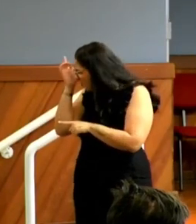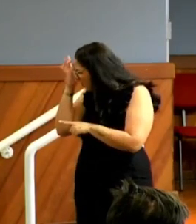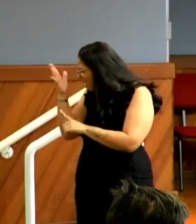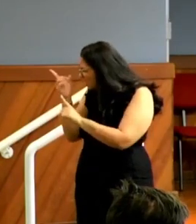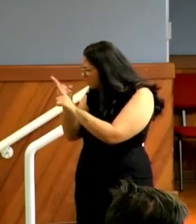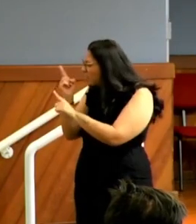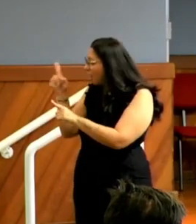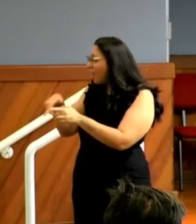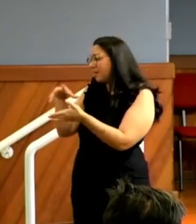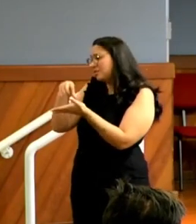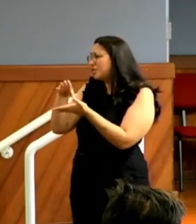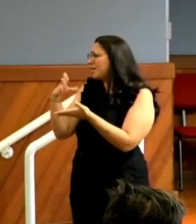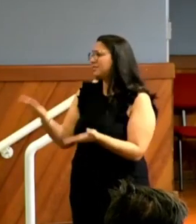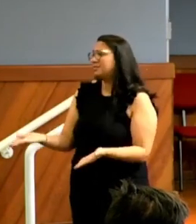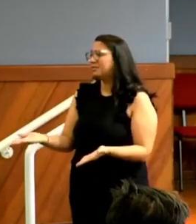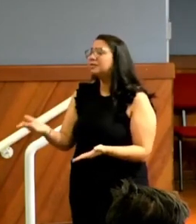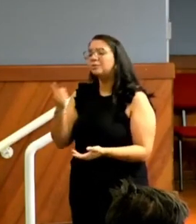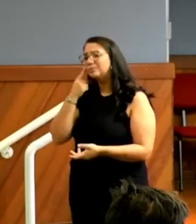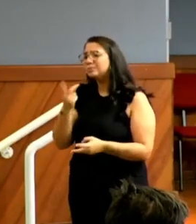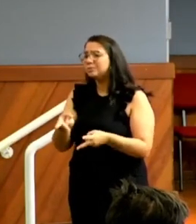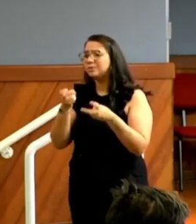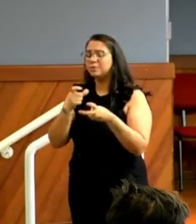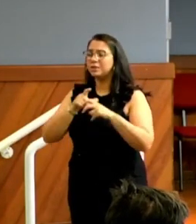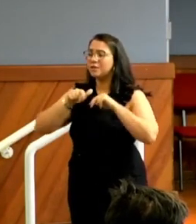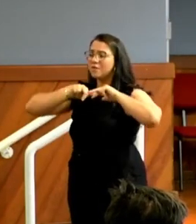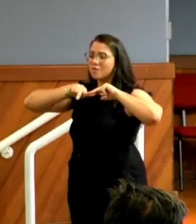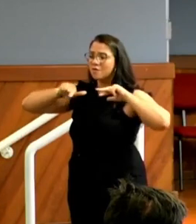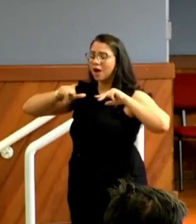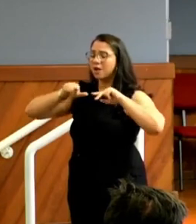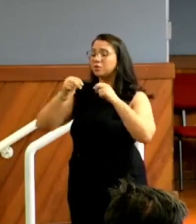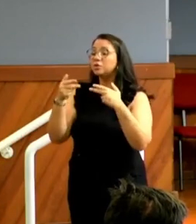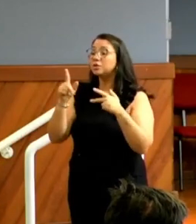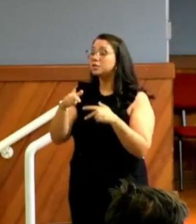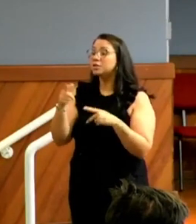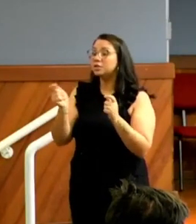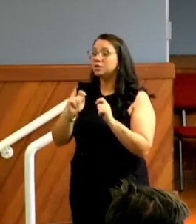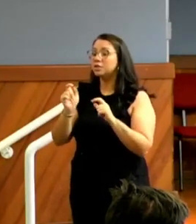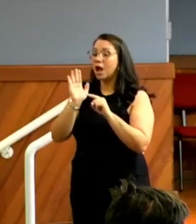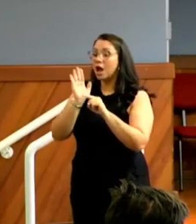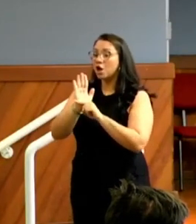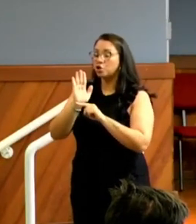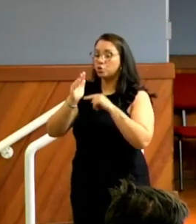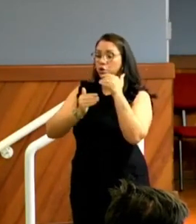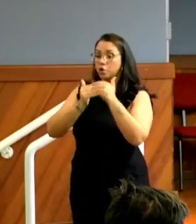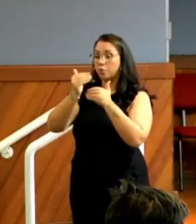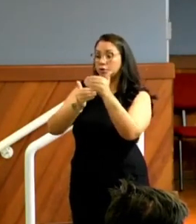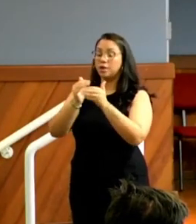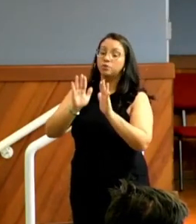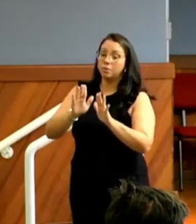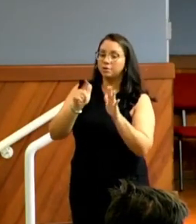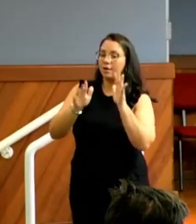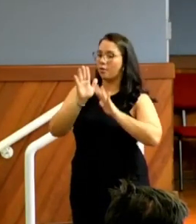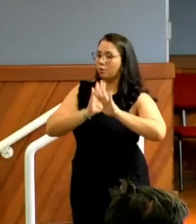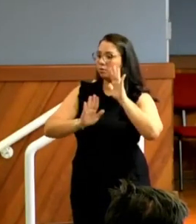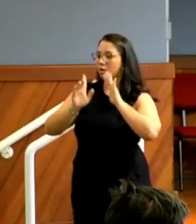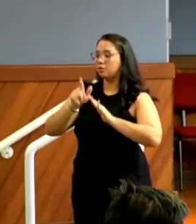estar digitalizado. Então, assim, a gente vê que tem muitos canais que se beneficiam do processo da digitalização, mas é esse cuidado